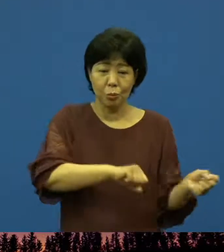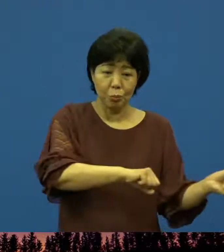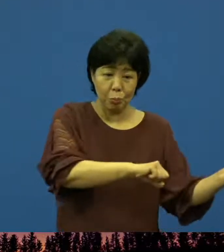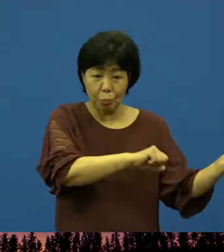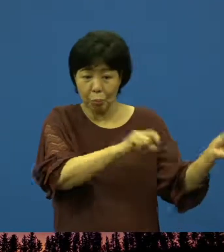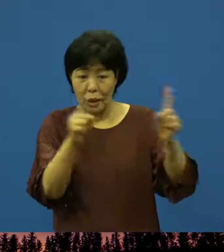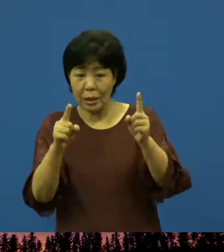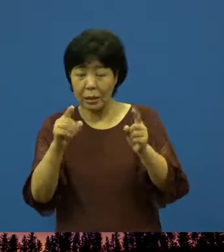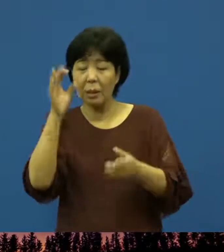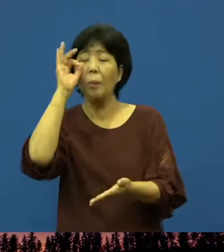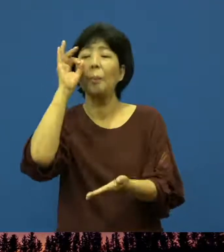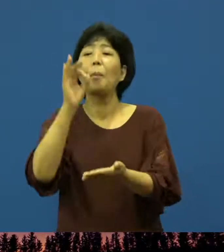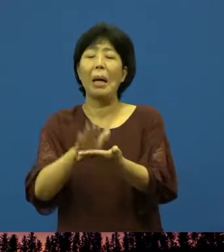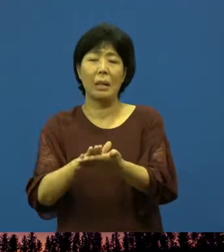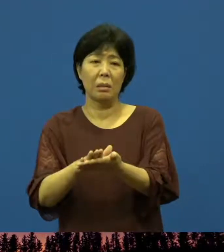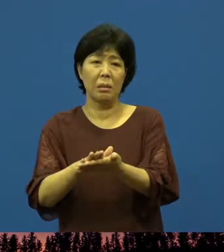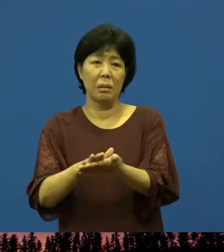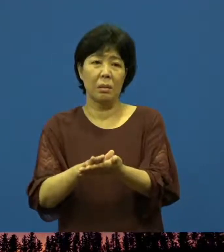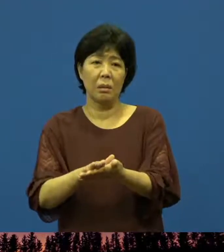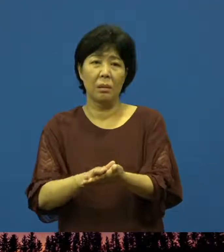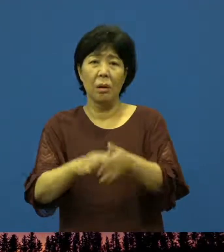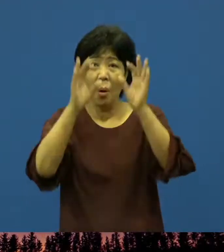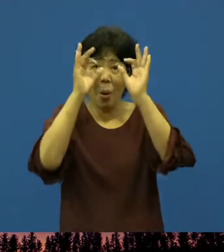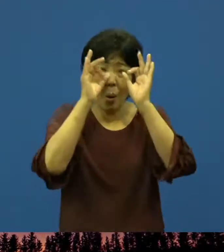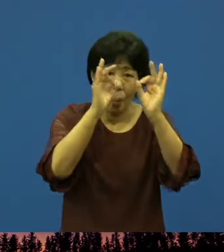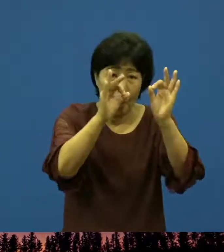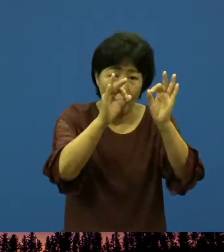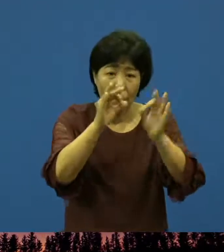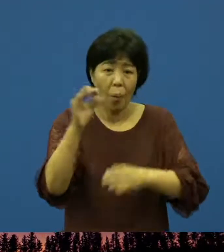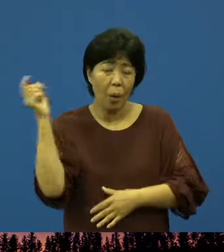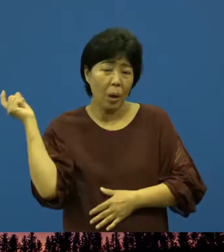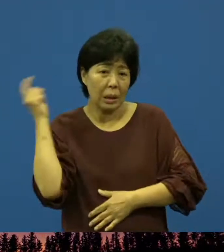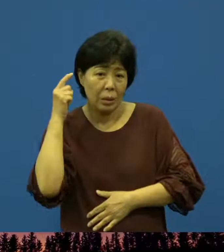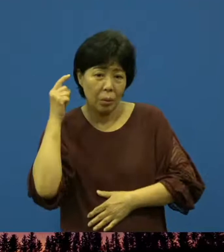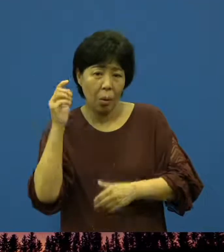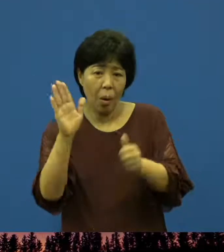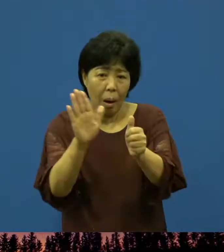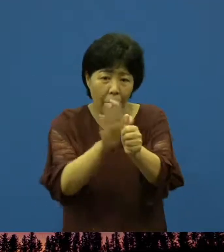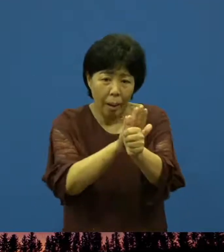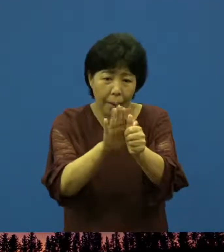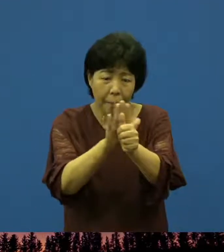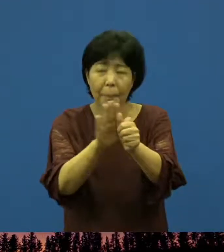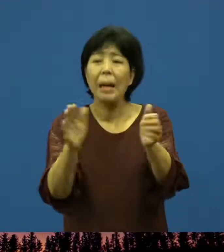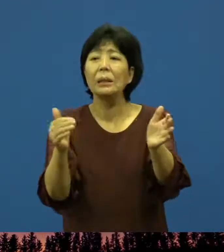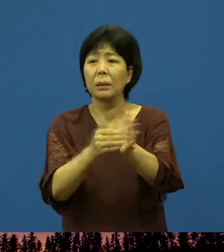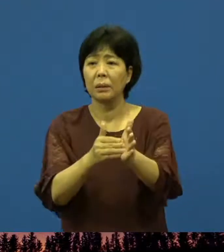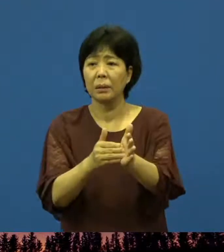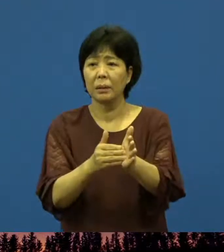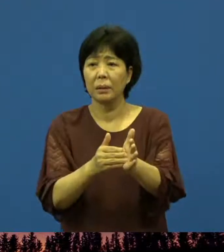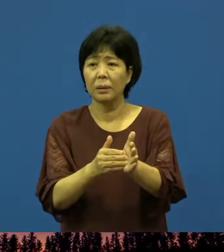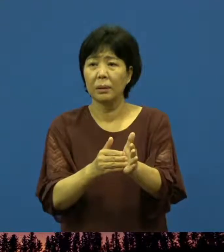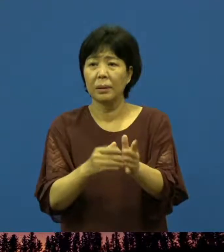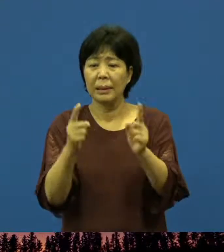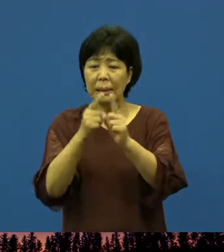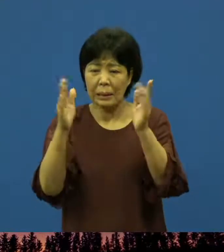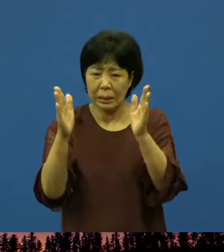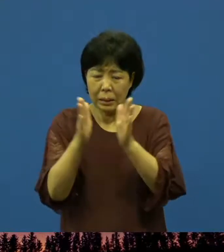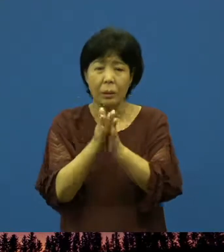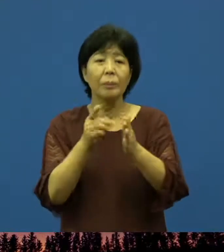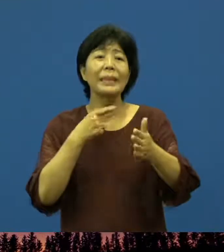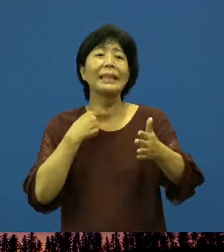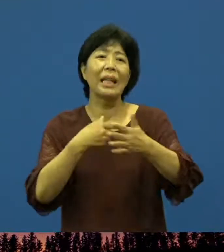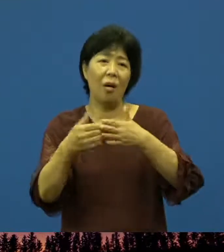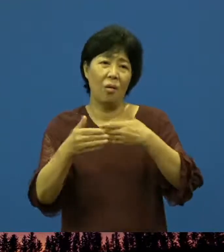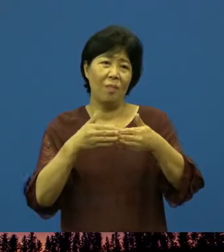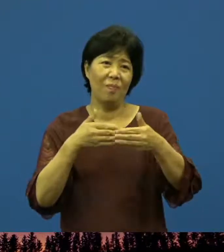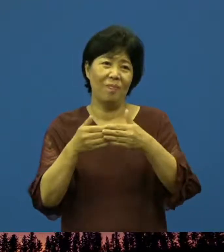보고 듣고 손으로 만진 바 되었다는 거예요. 생생한 체험을 했다는 거예요.